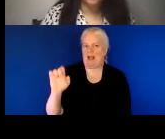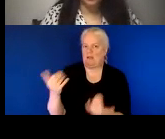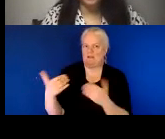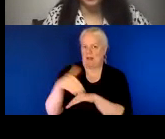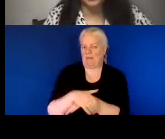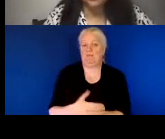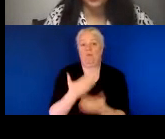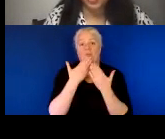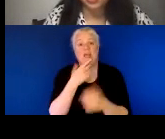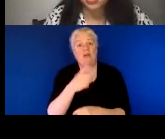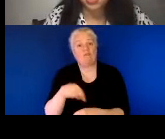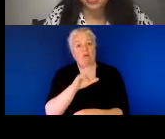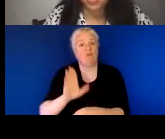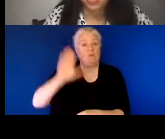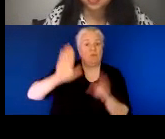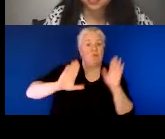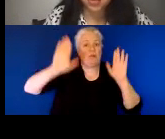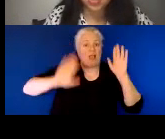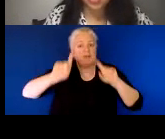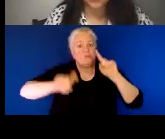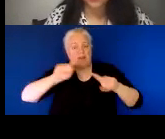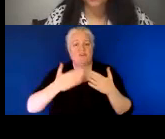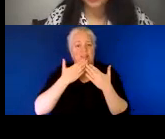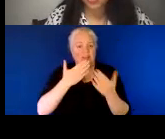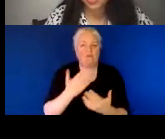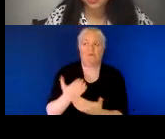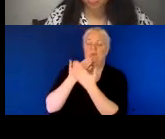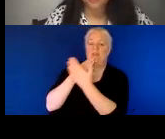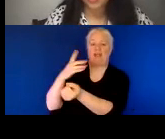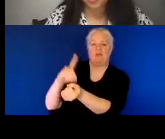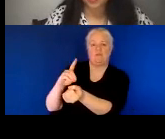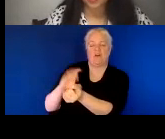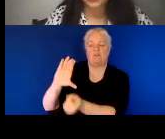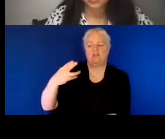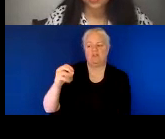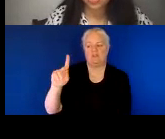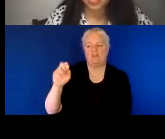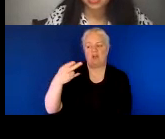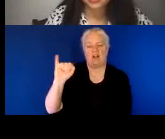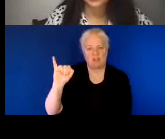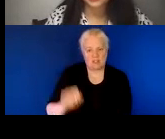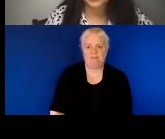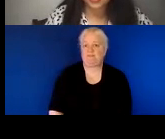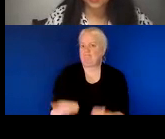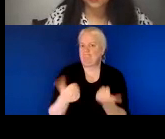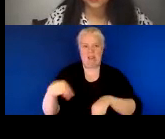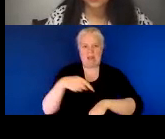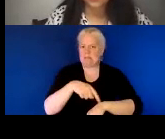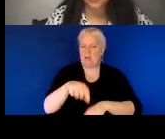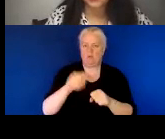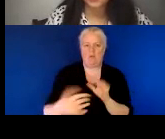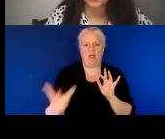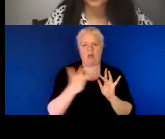you, Dr. Choksi, for joining us this evening. 今天呢，我们因为国议员呢是没有能够参